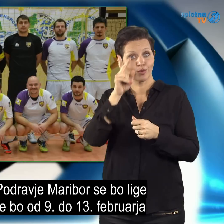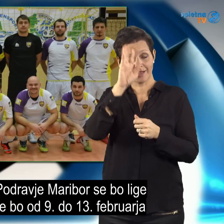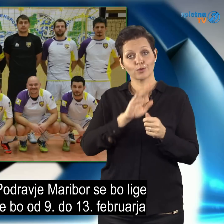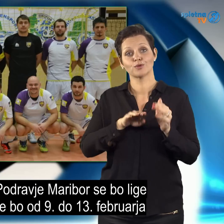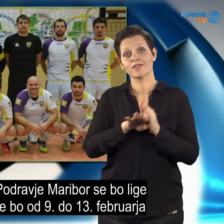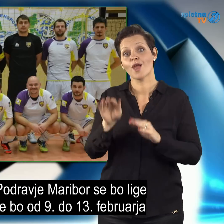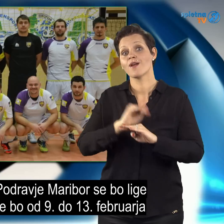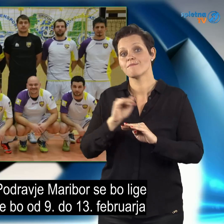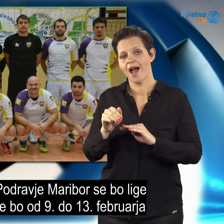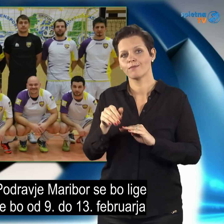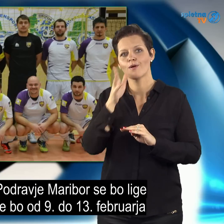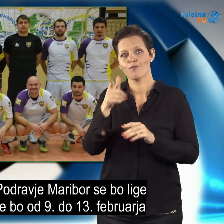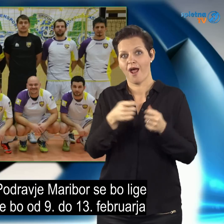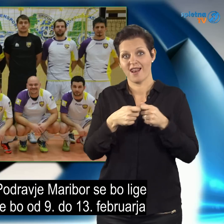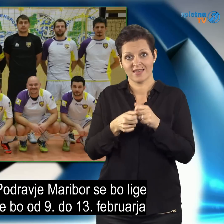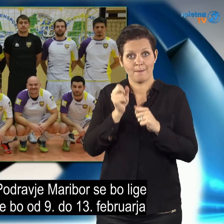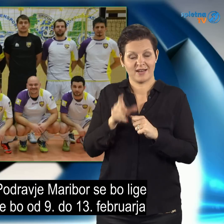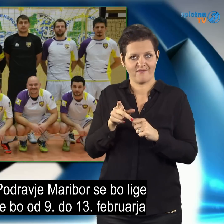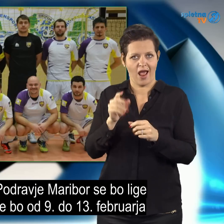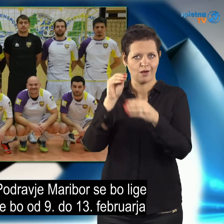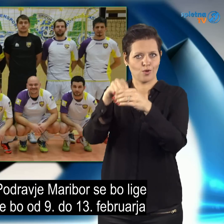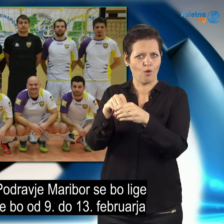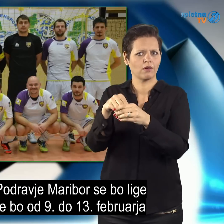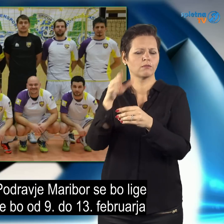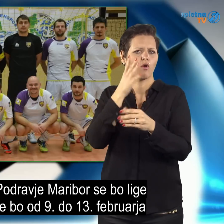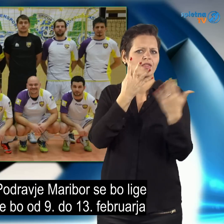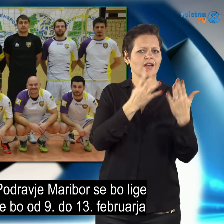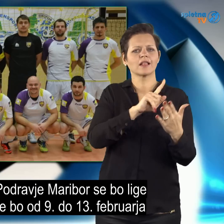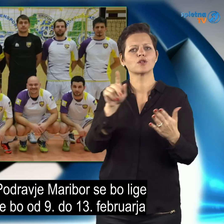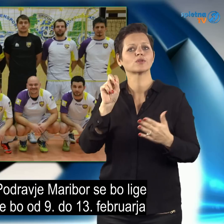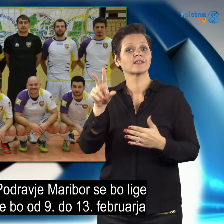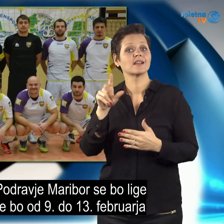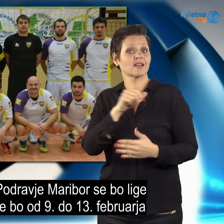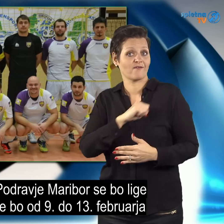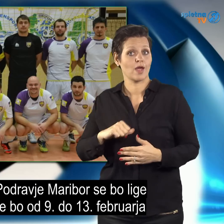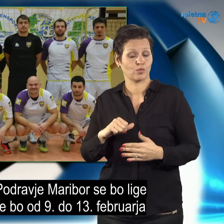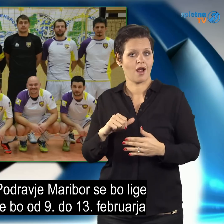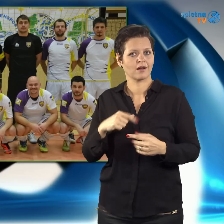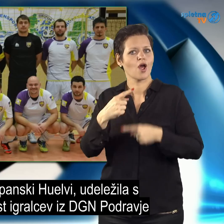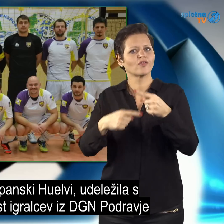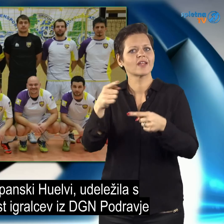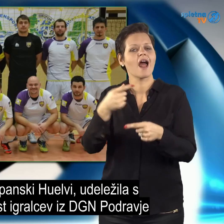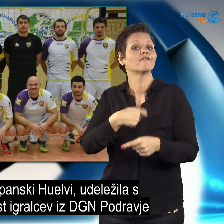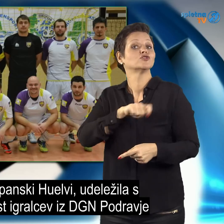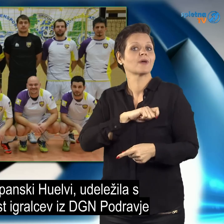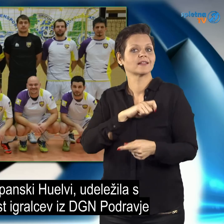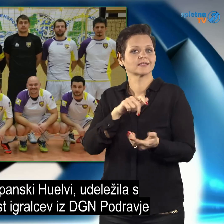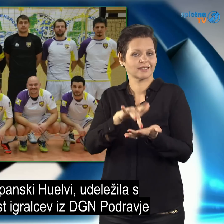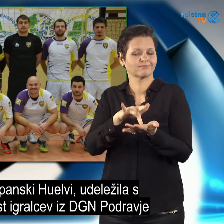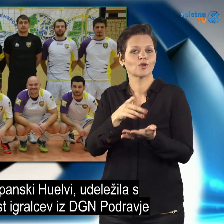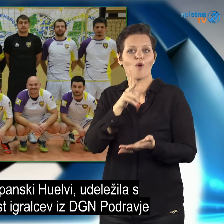Ekipa DGN Podravje Maribor se bo Lige prvakov, ki se bo od 9. do 13. februarja odvijala v španski